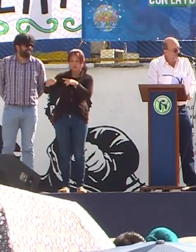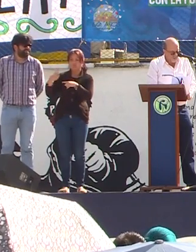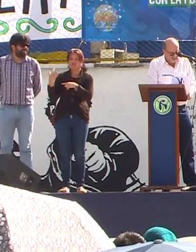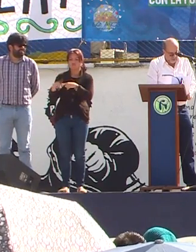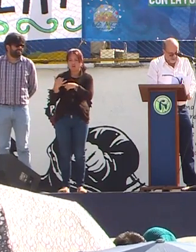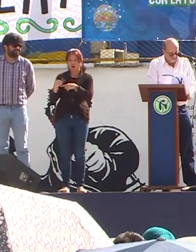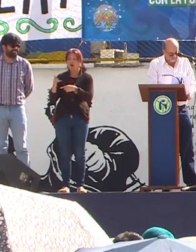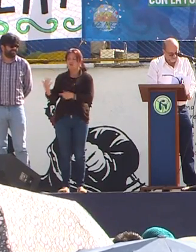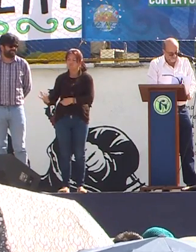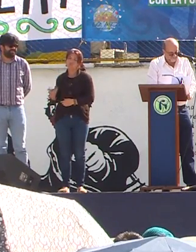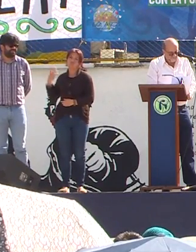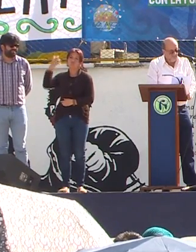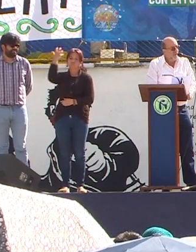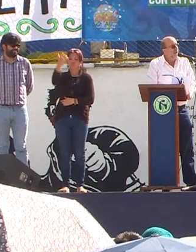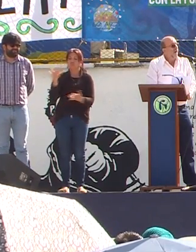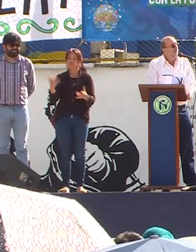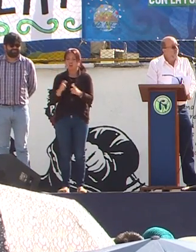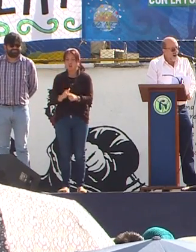la República.